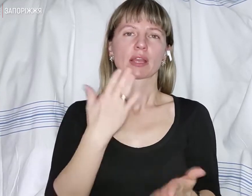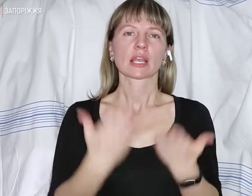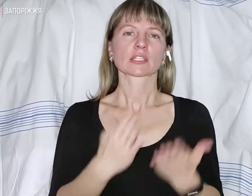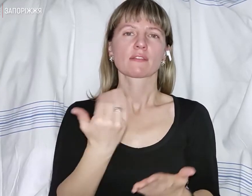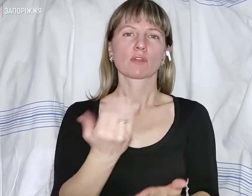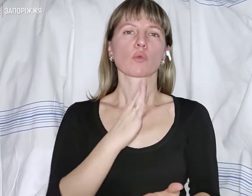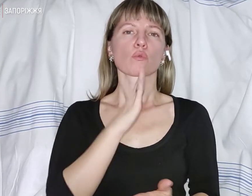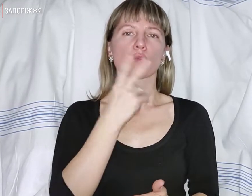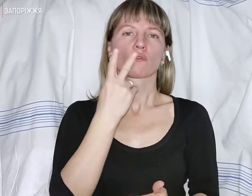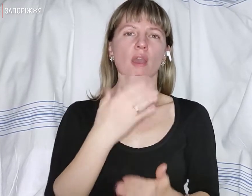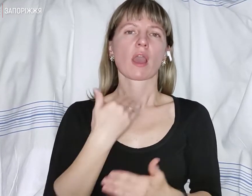Да.